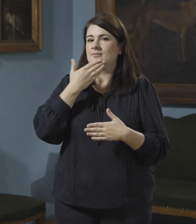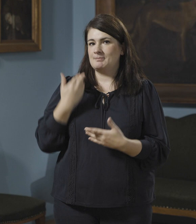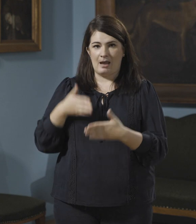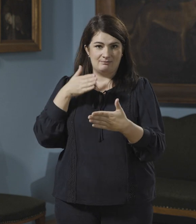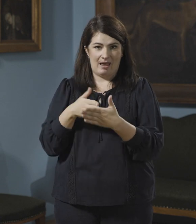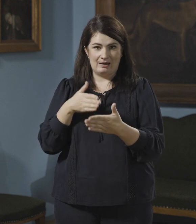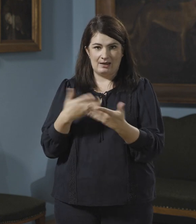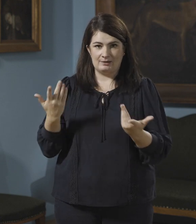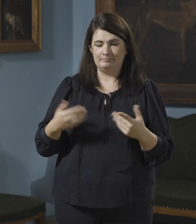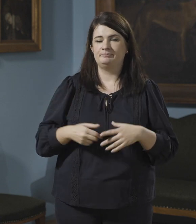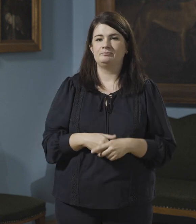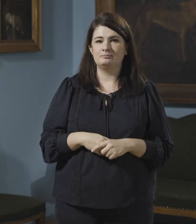barier.